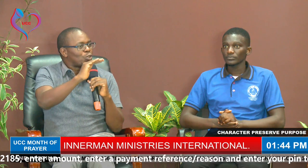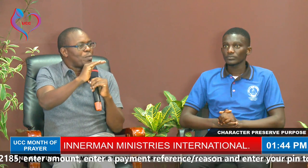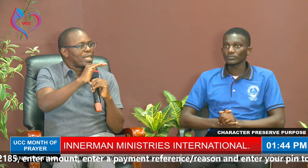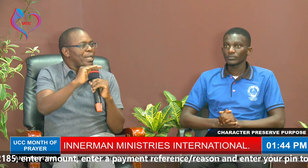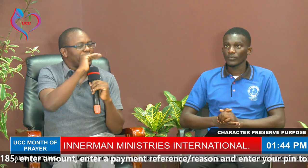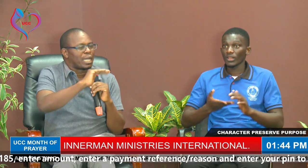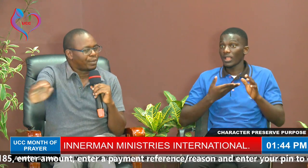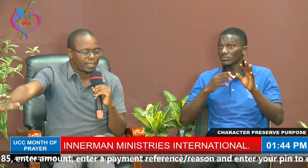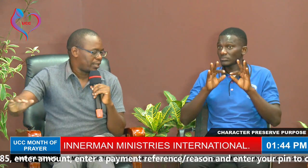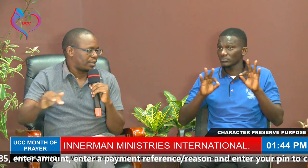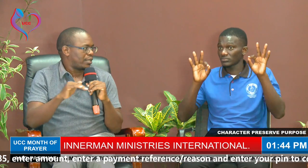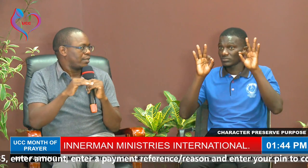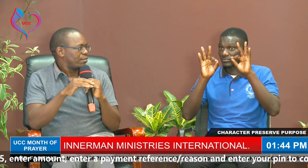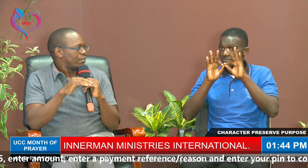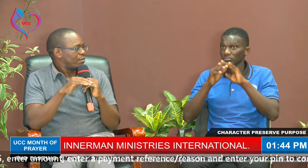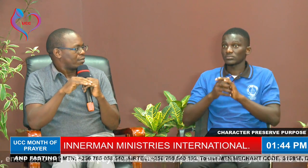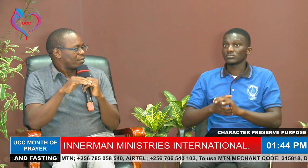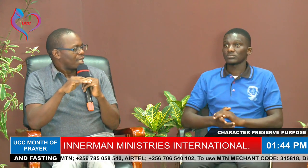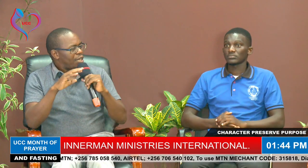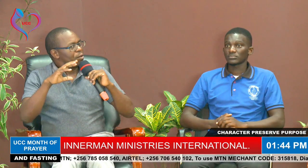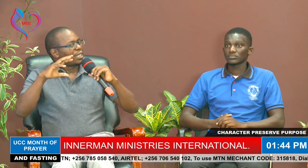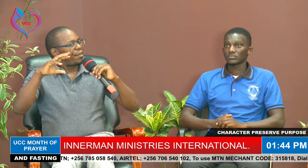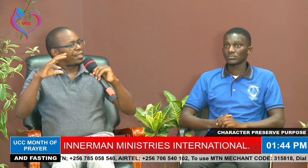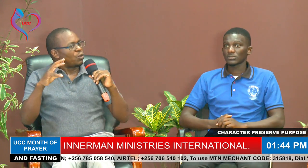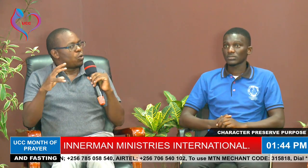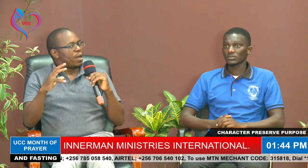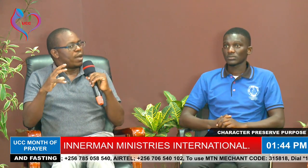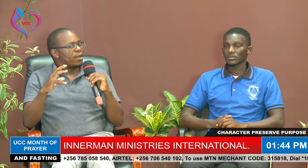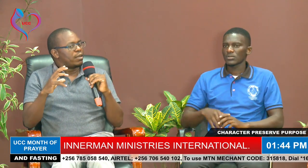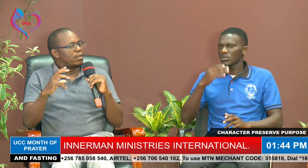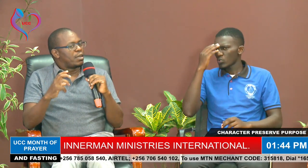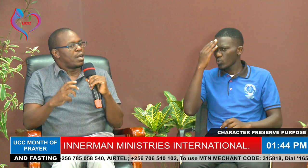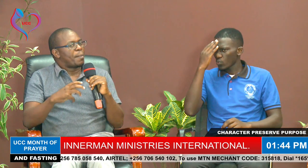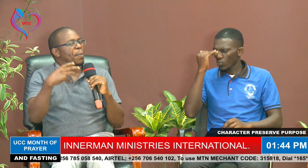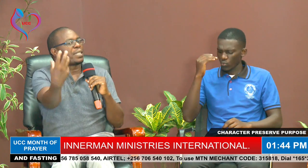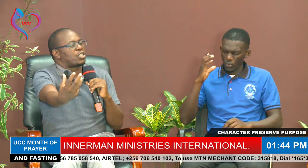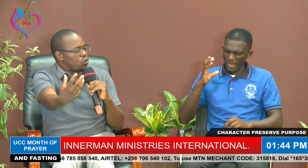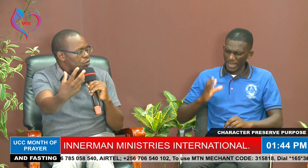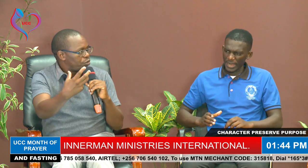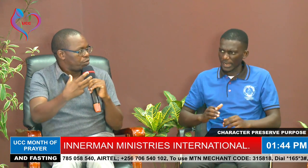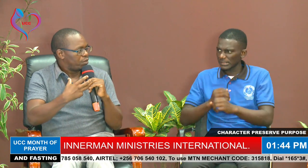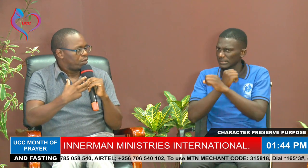chobo manya bane substance kalabira bachi character kuma papasi y'omuntu.